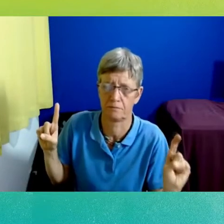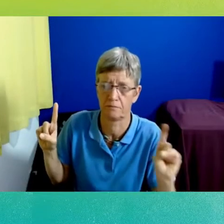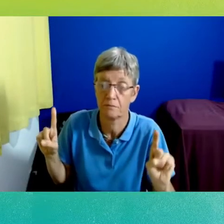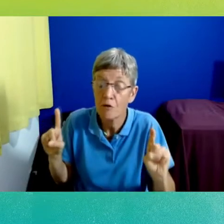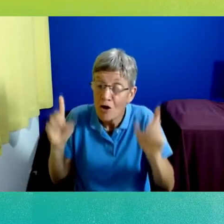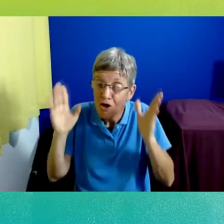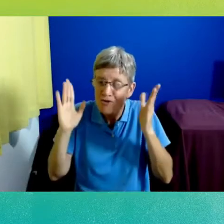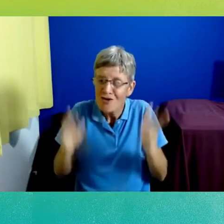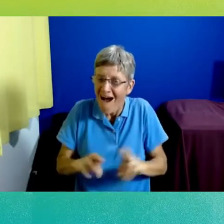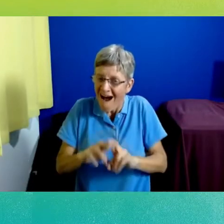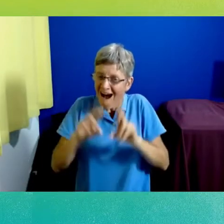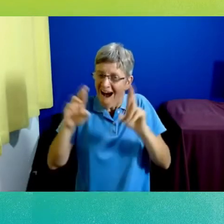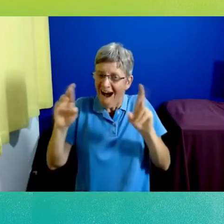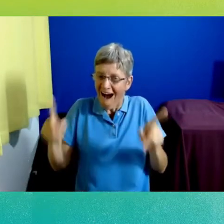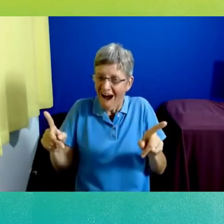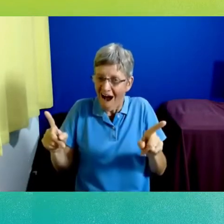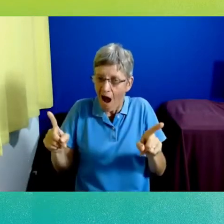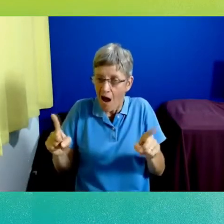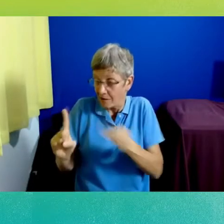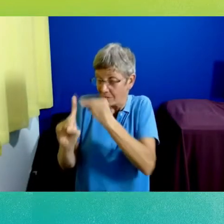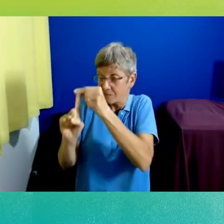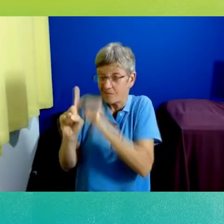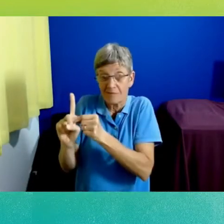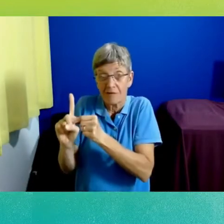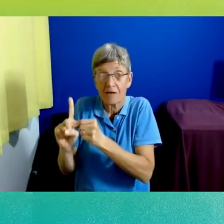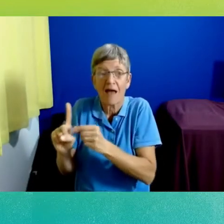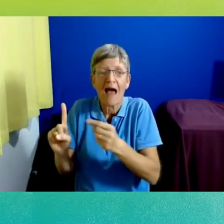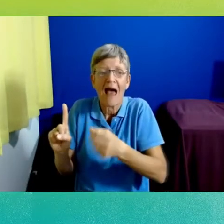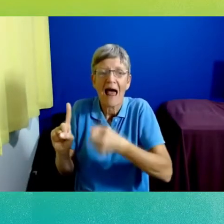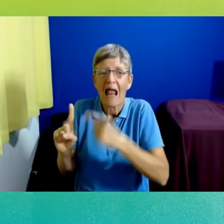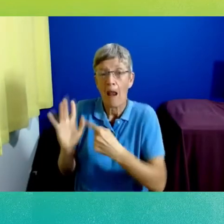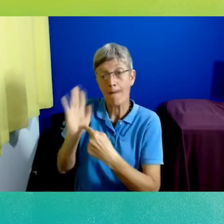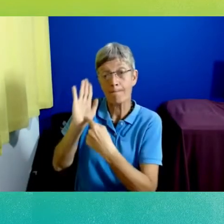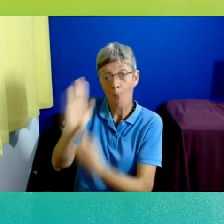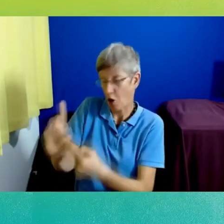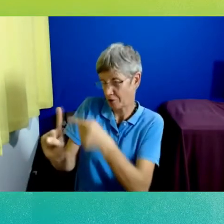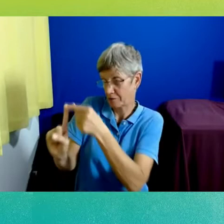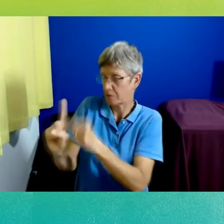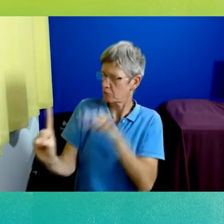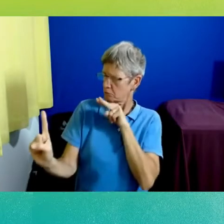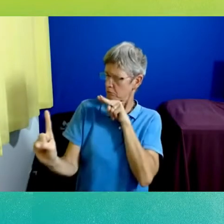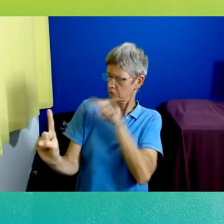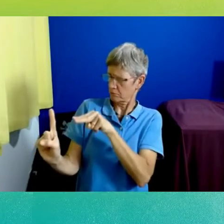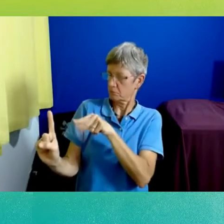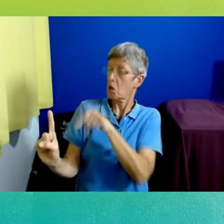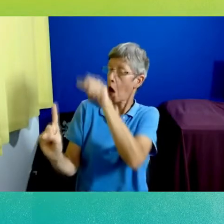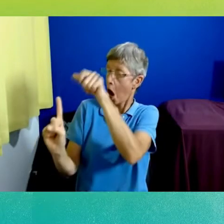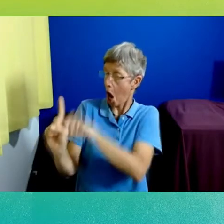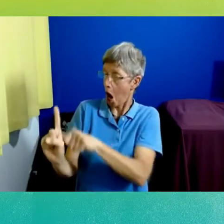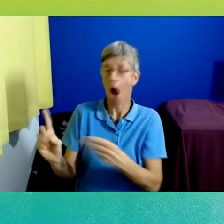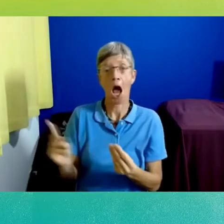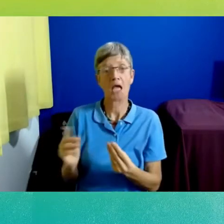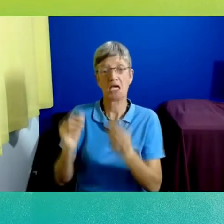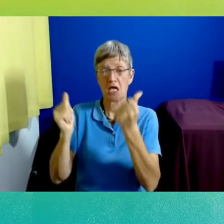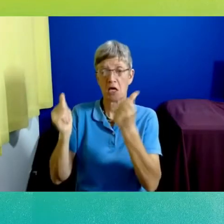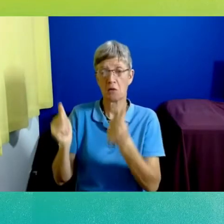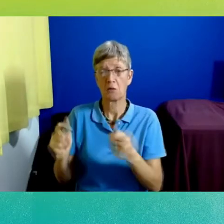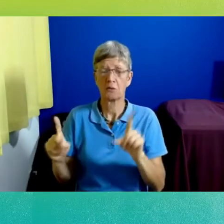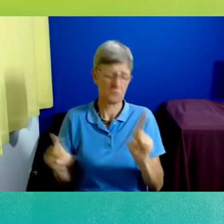E aí, ele representa como os dois, a postura de cada um.